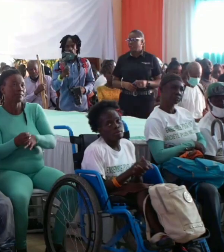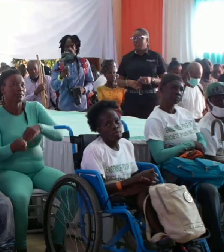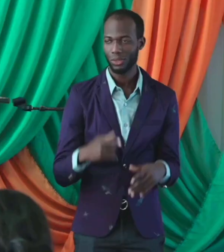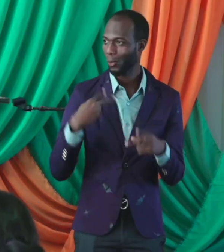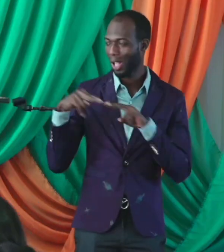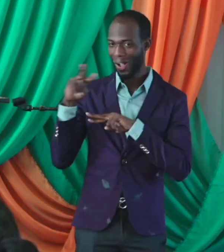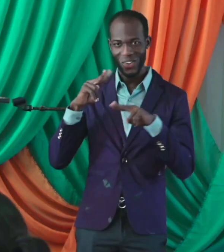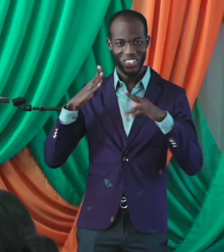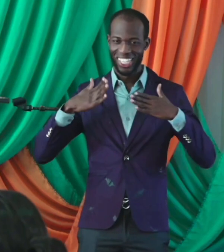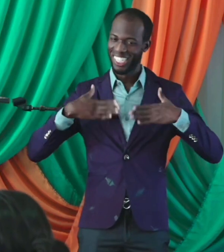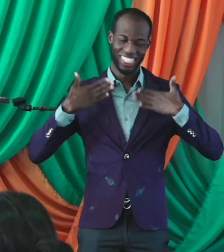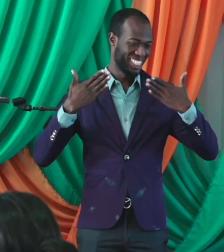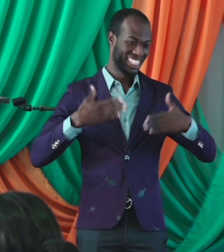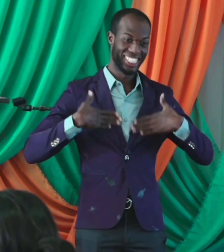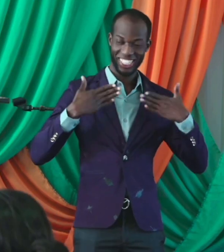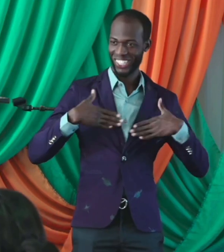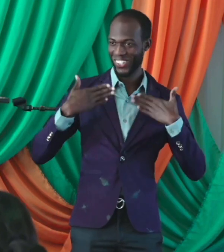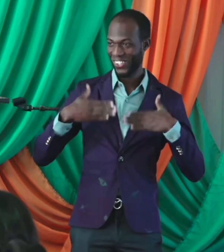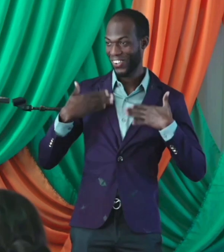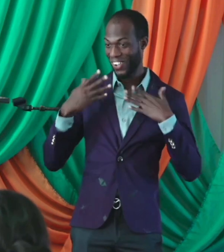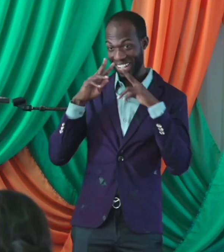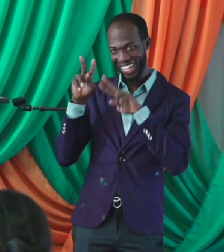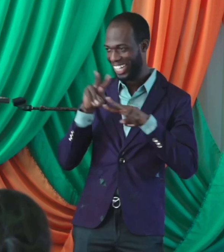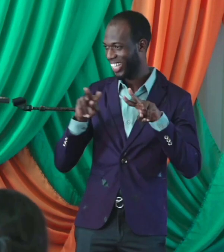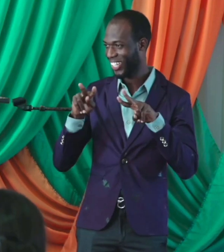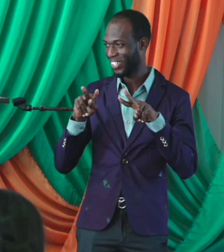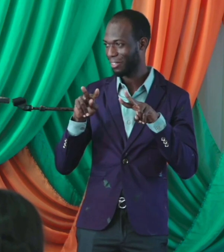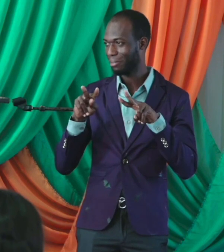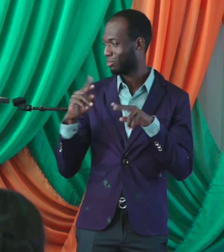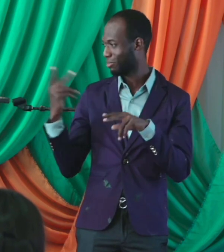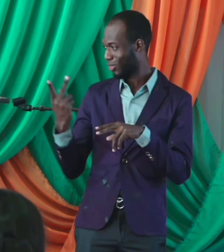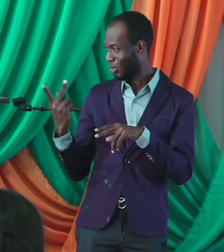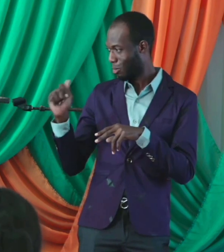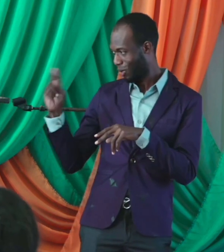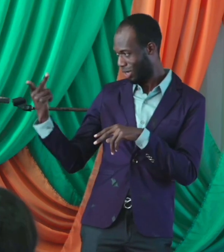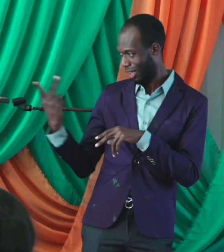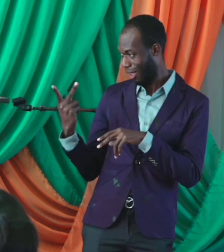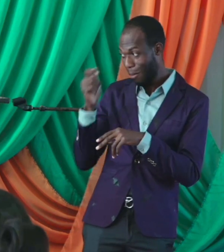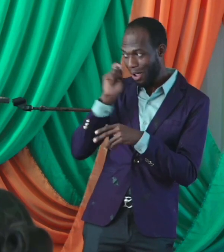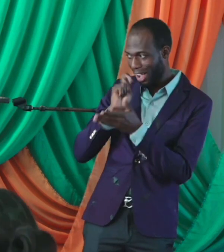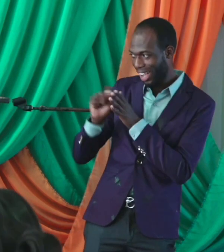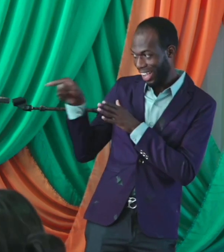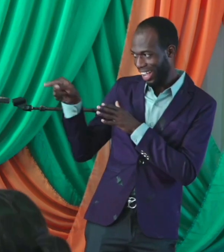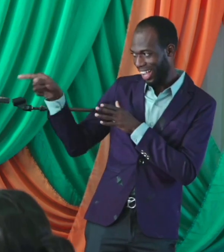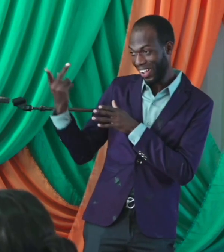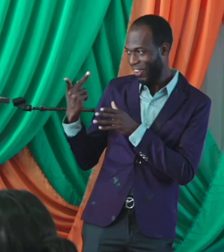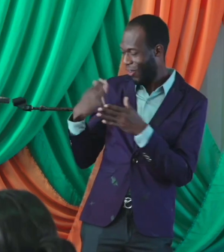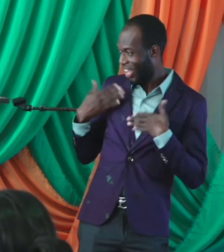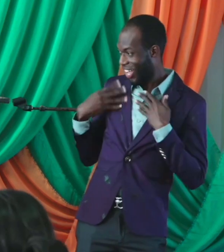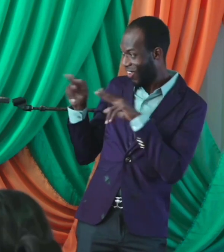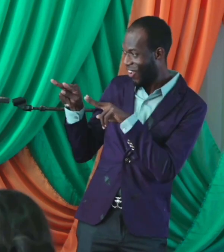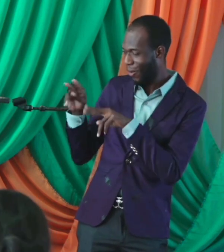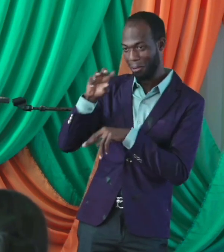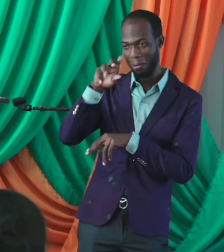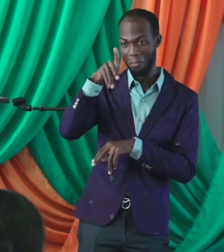Mais content complicité que moi entre deux secrétaires d'État, Jonas Joseph avec